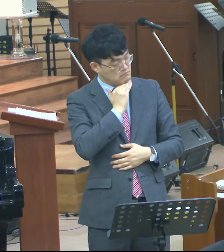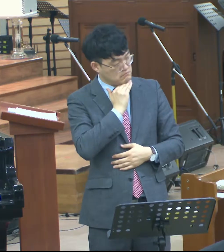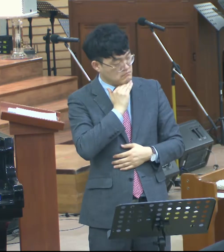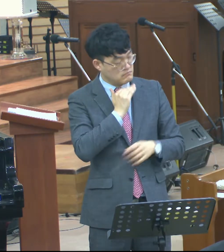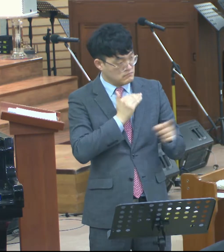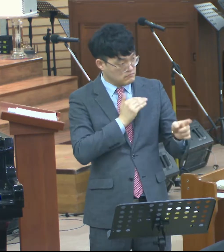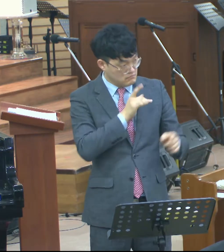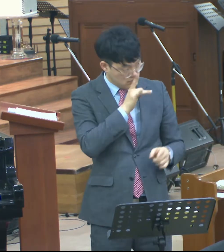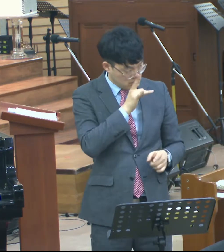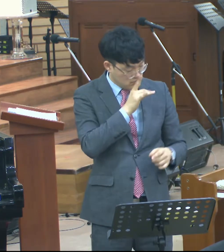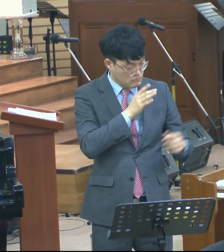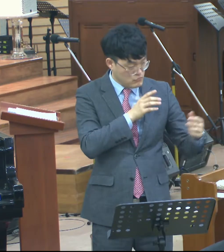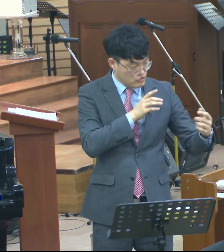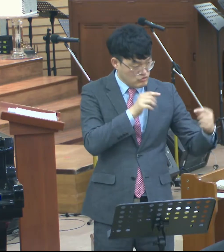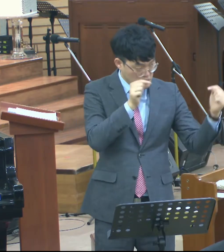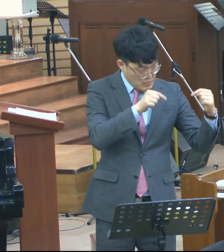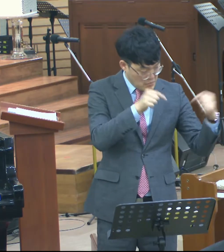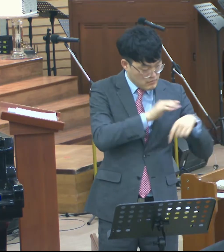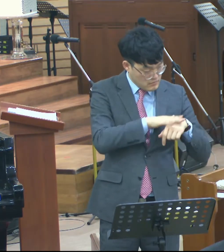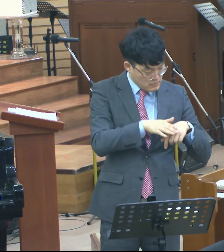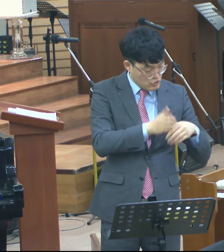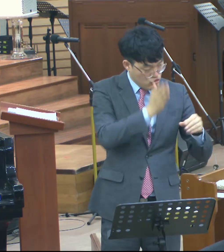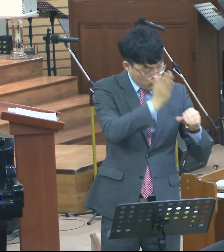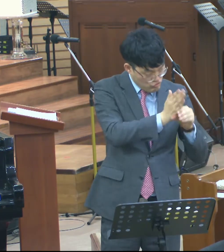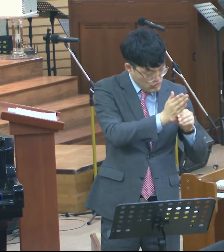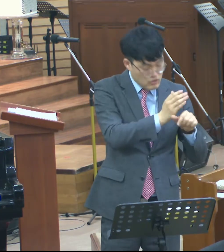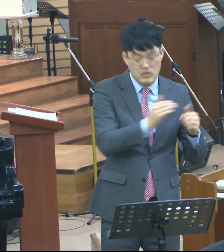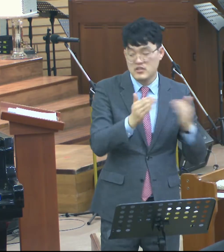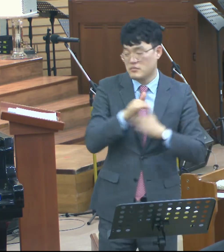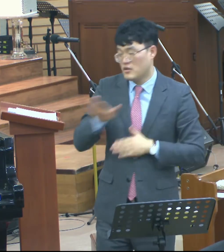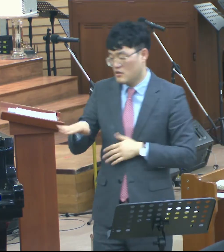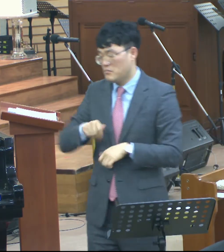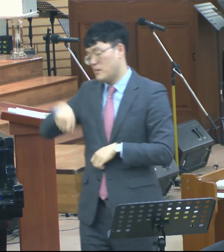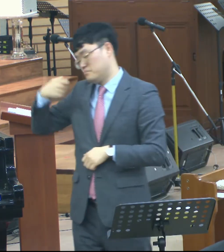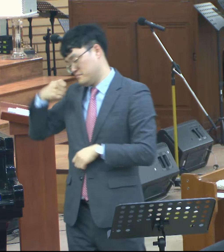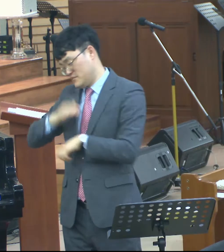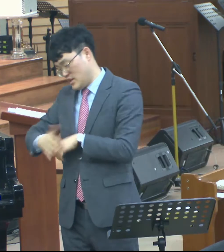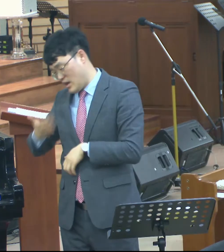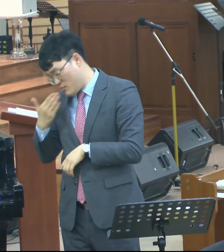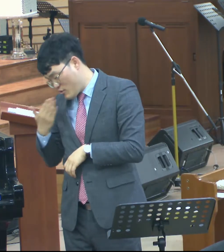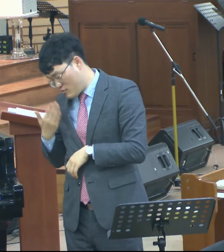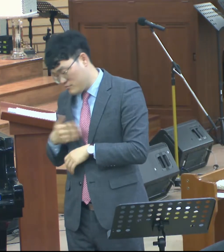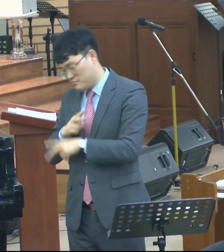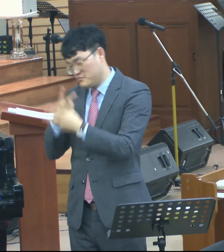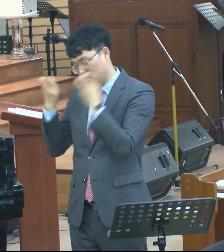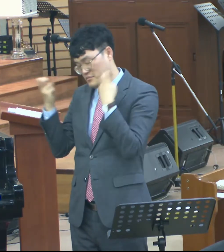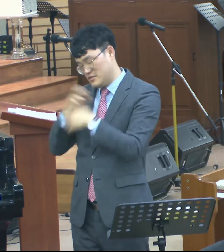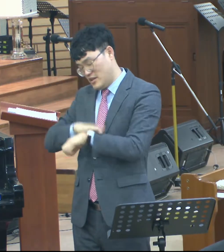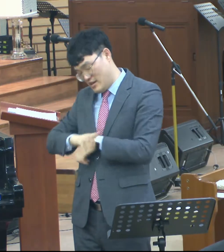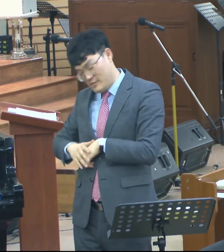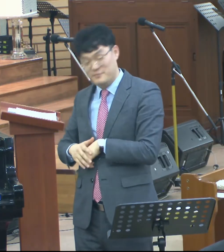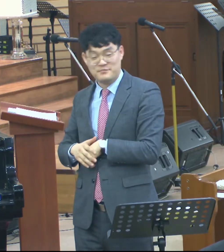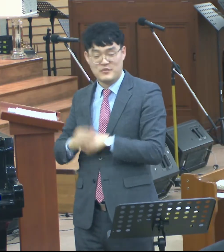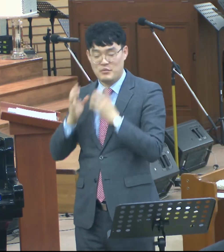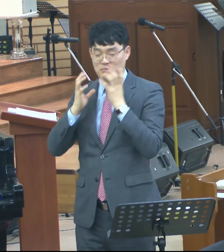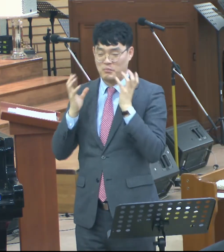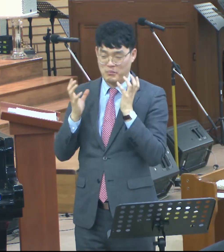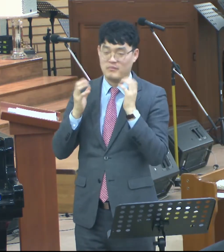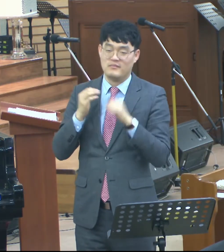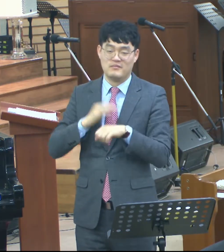잘 찾아요. 찾고 집에 가서 밥 잘 먹어요. 그래서 얼굴이 좋아졌어요. 제가 처음만큼